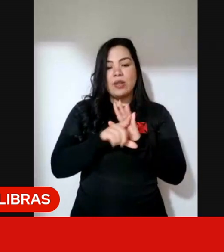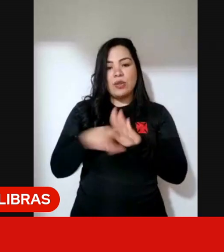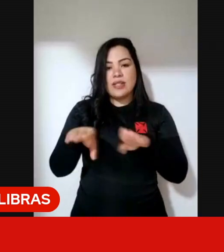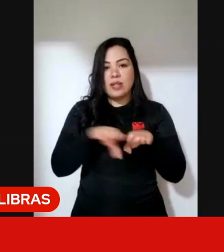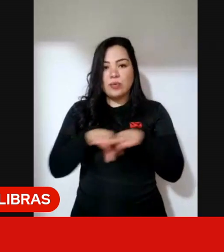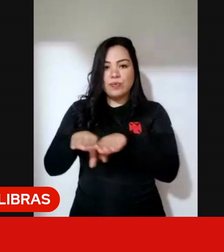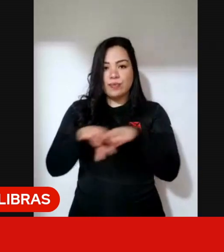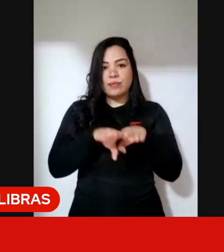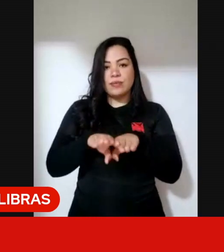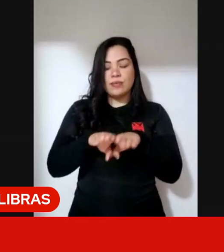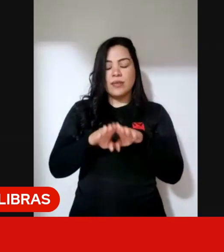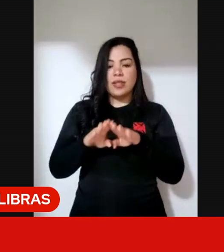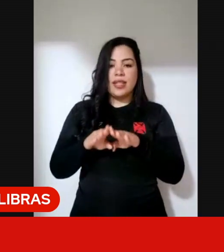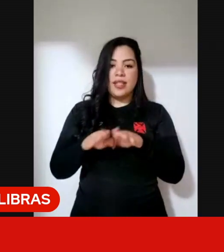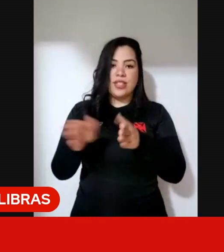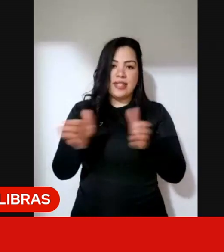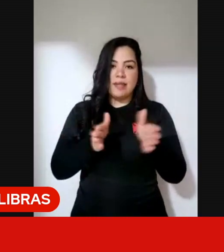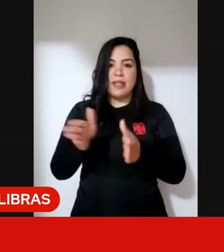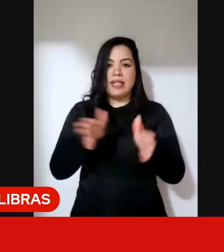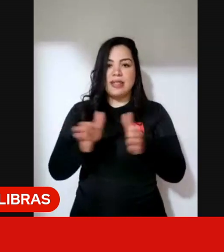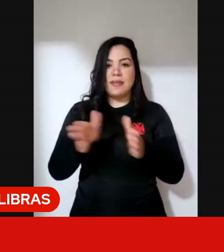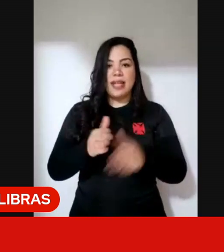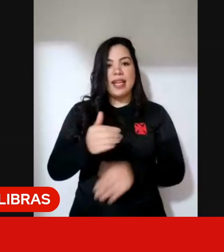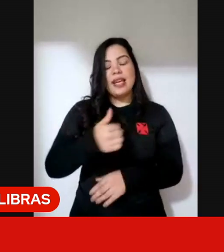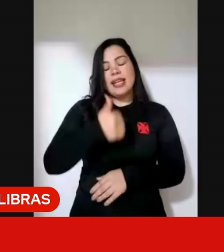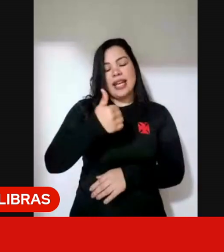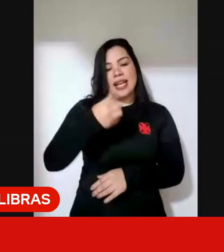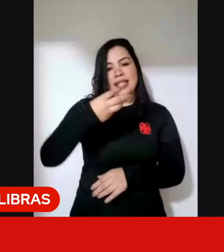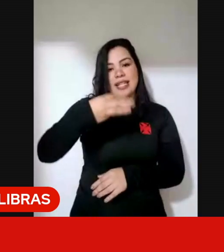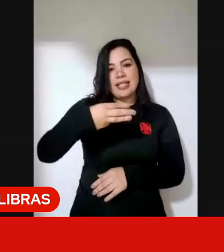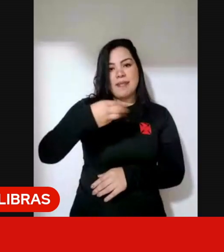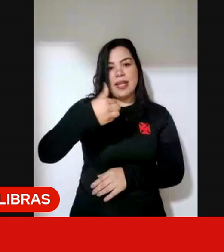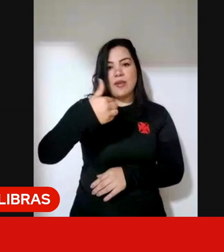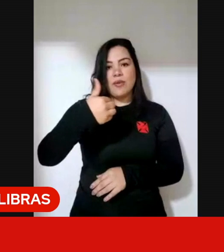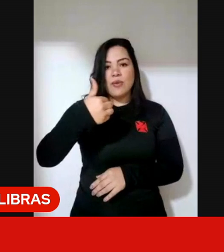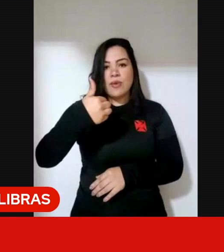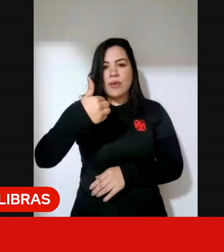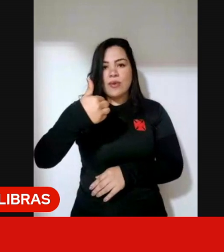da Inclusão e de Acessibilidade também, que é a Lei